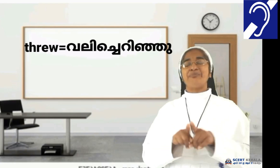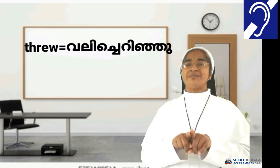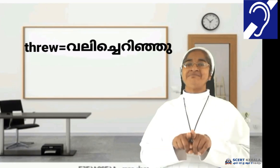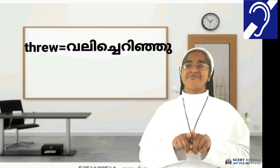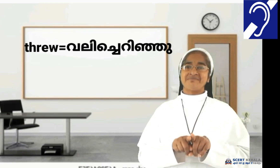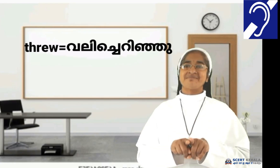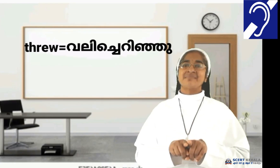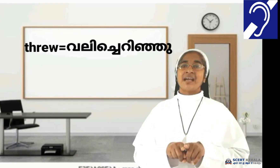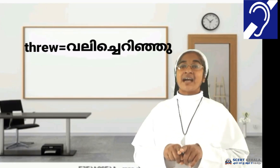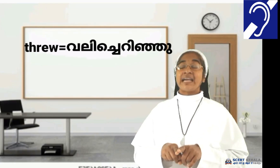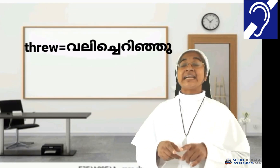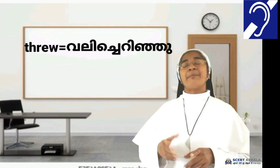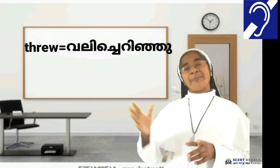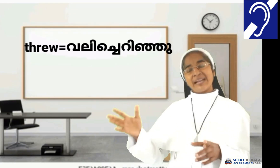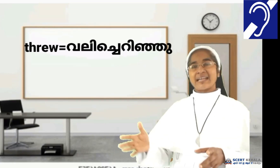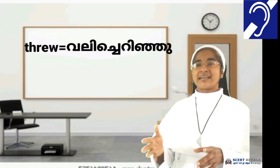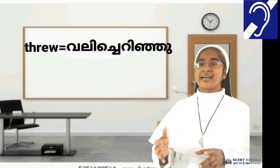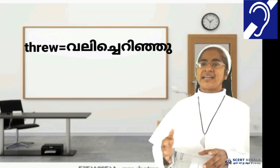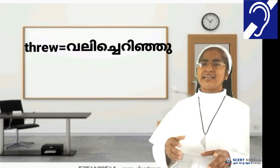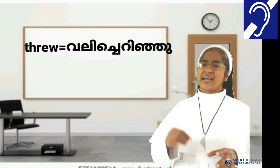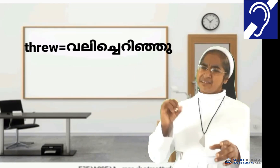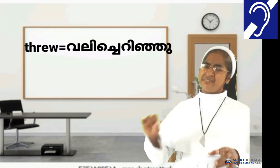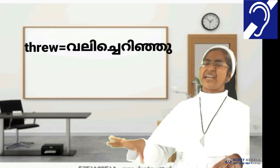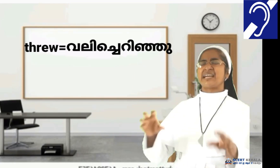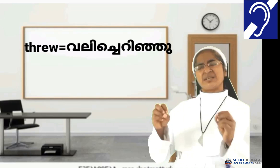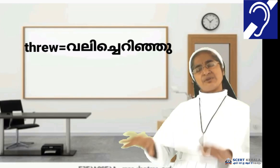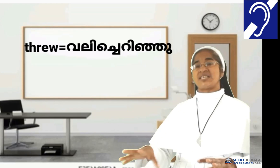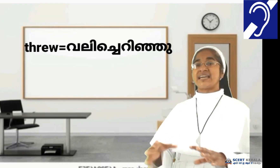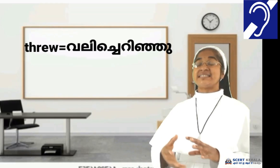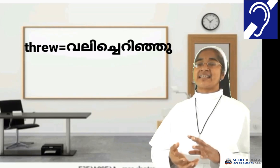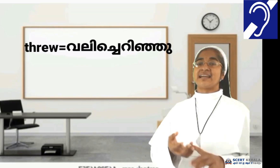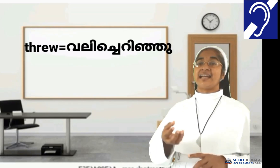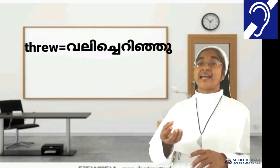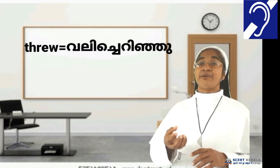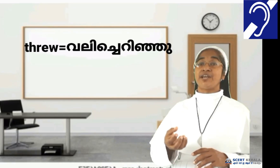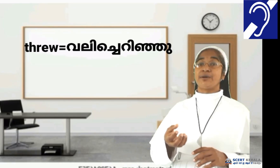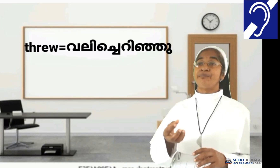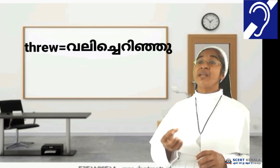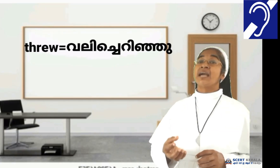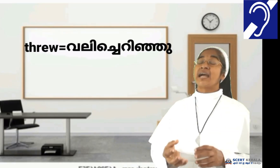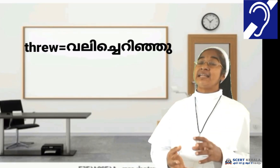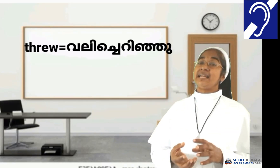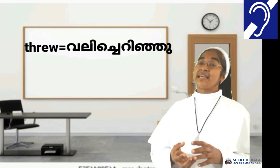അതിനൊപ്പം ഈ കപ്പൽ യാത്രക്കാര് അവർക്ക് വേണ്ടാത്ത മോശമായ സാധനങ്ങളെല്ലാം എന്ത് ചെയ്യും? കടലിലേക്ക്,